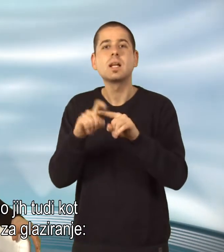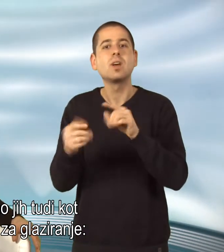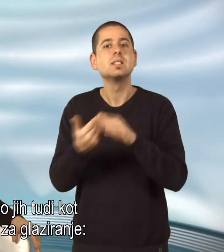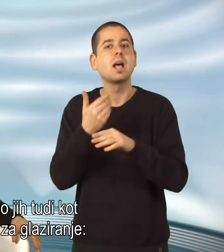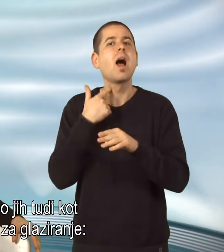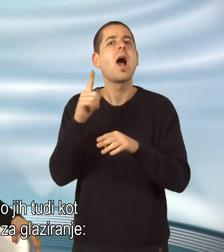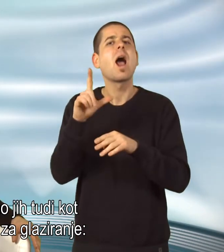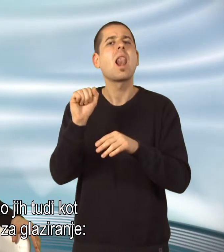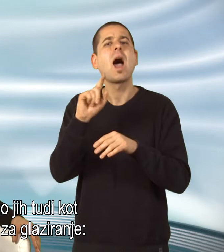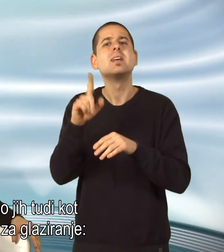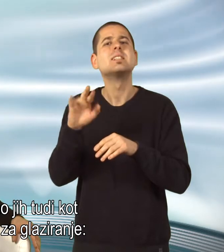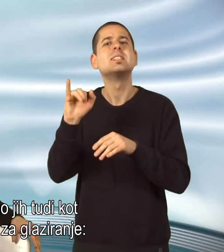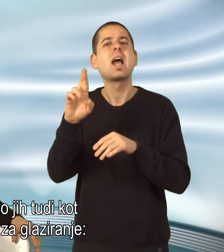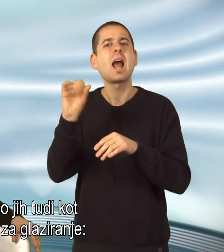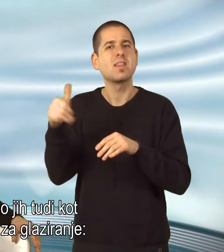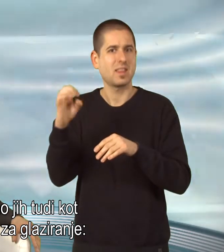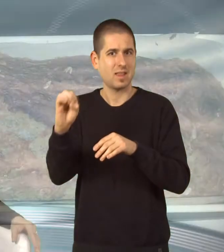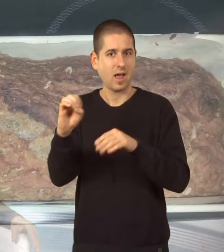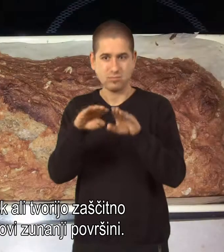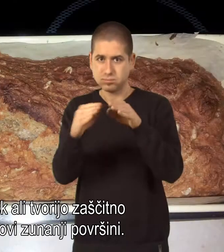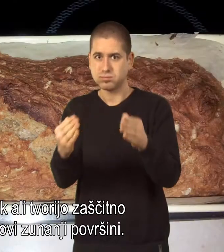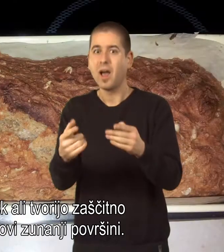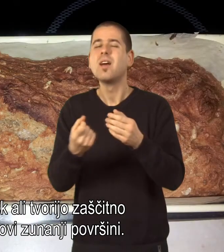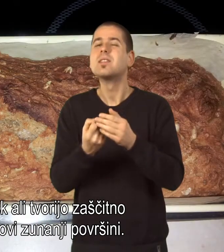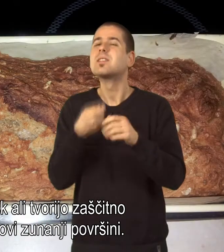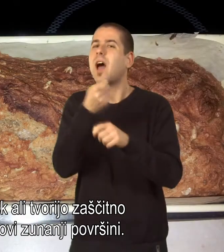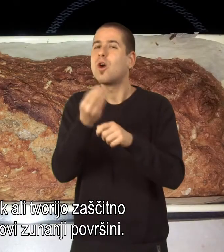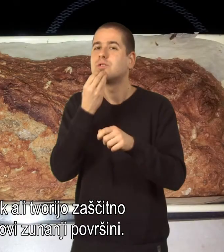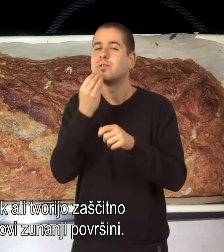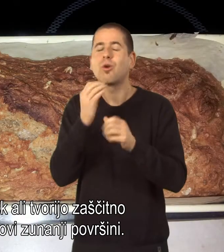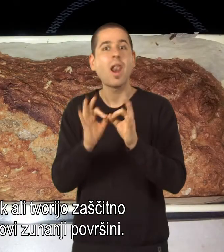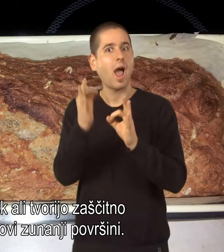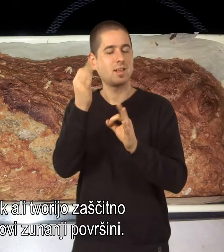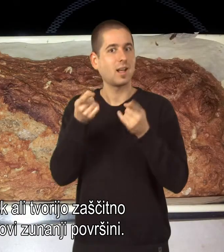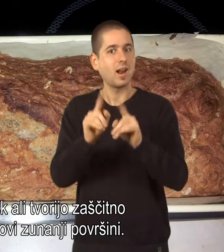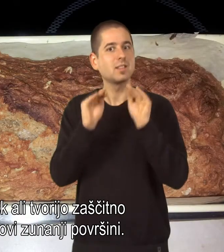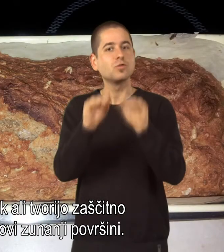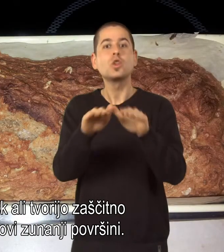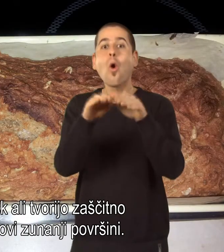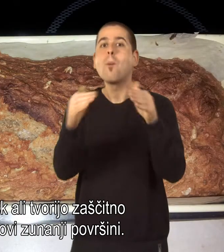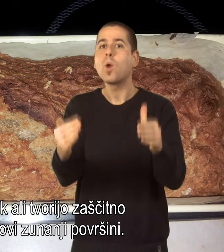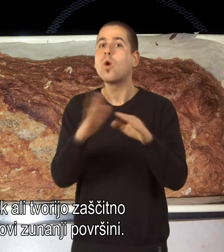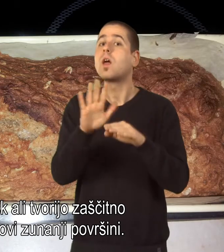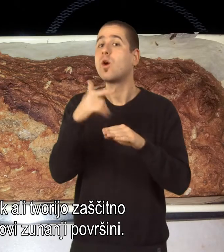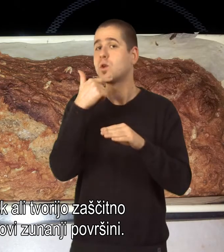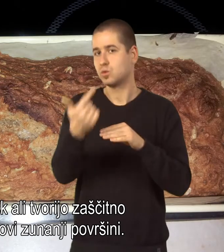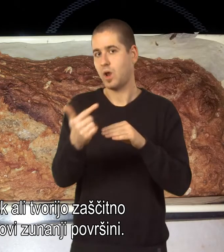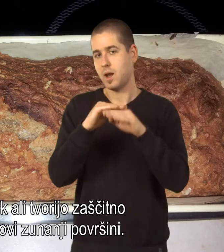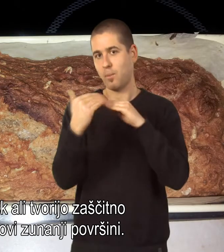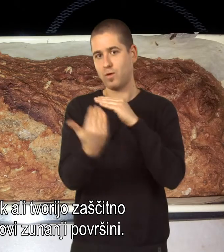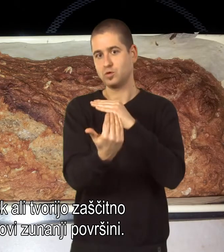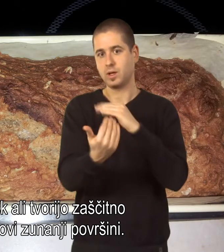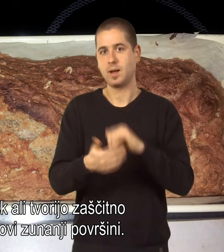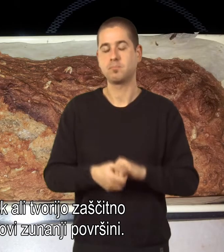tudi kot sredstva za glaziranje, živilu dajo lesk ali tvorijo zaščitno oblogo na njegovi